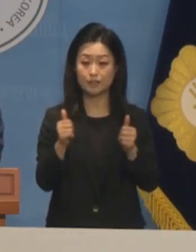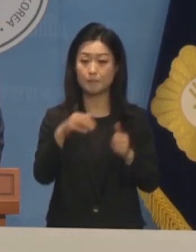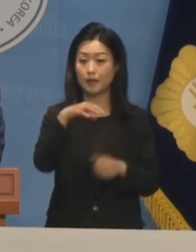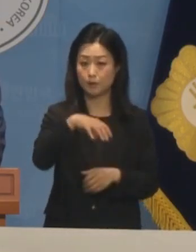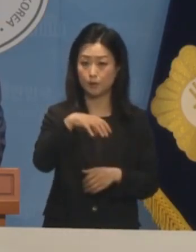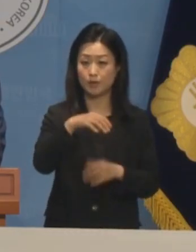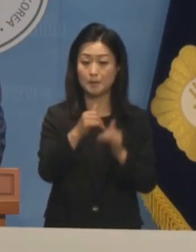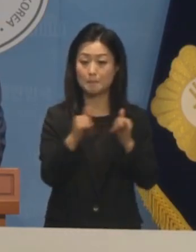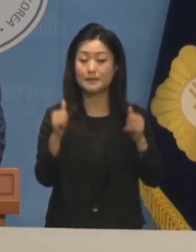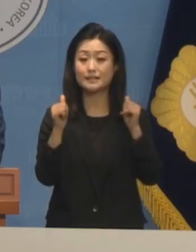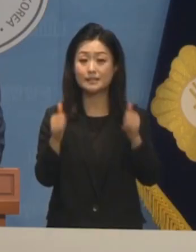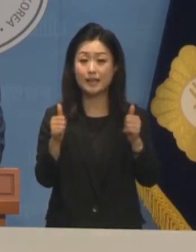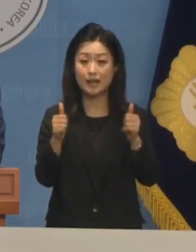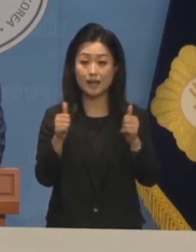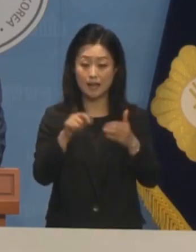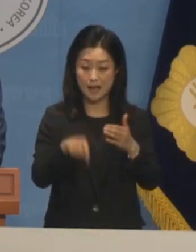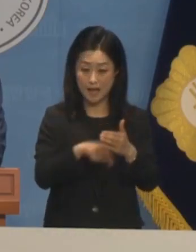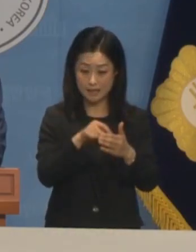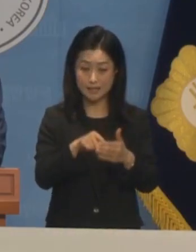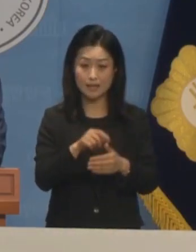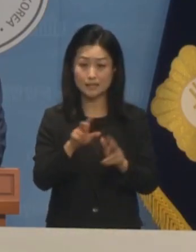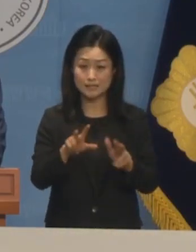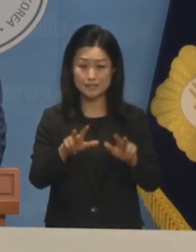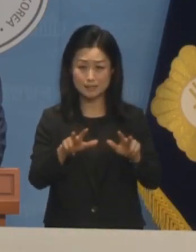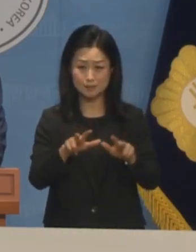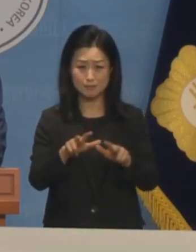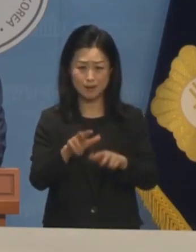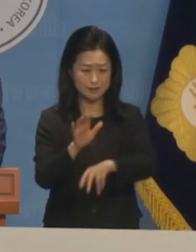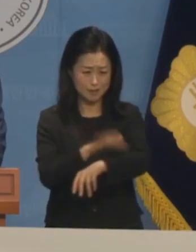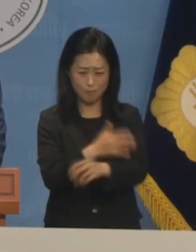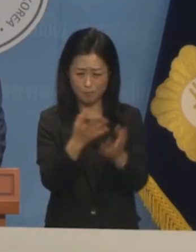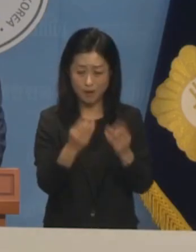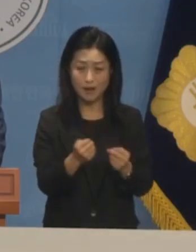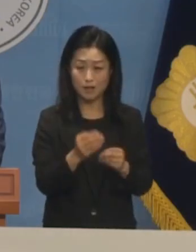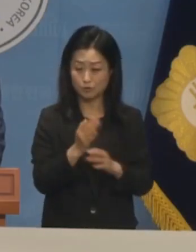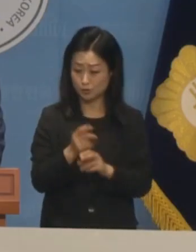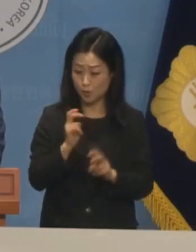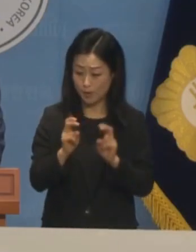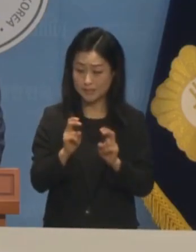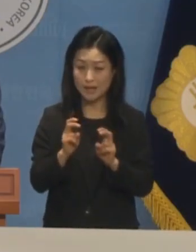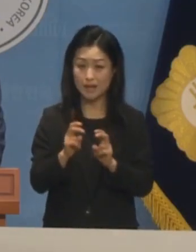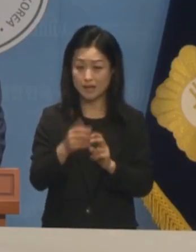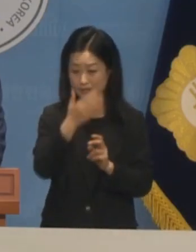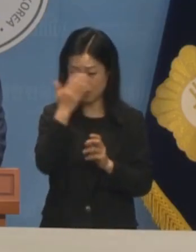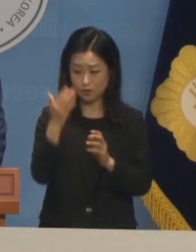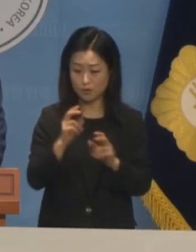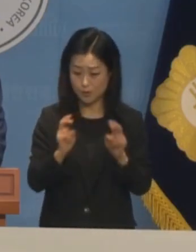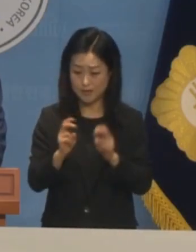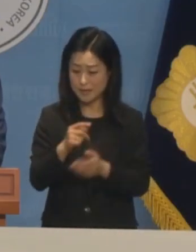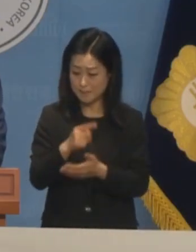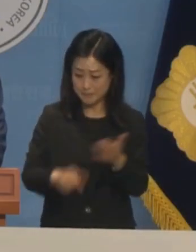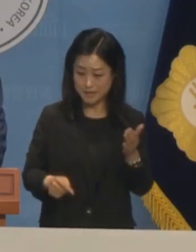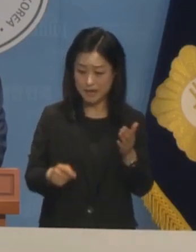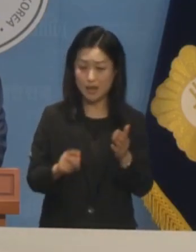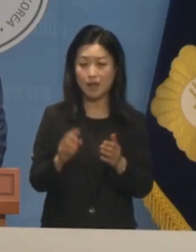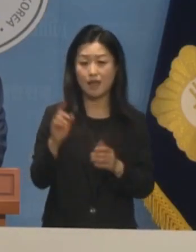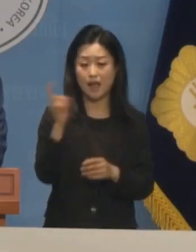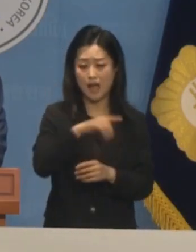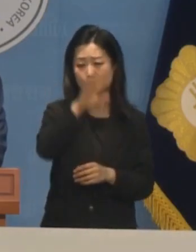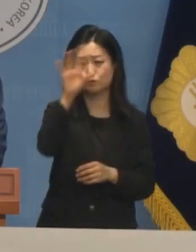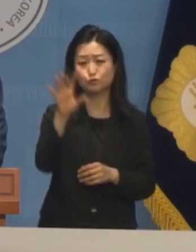사법의 민사소송에서 잘못되고 있고 이것이 중소기업, 청년기업 피해로 계속 이어지는 악순환의